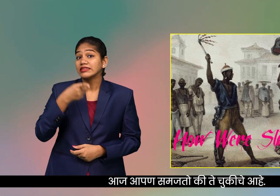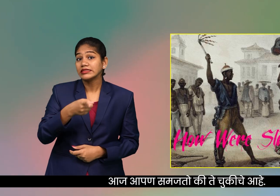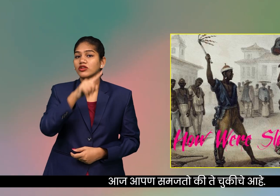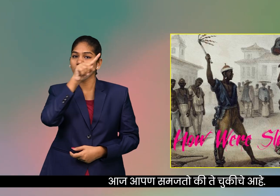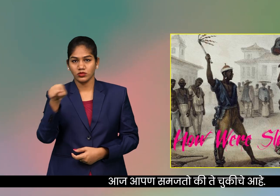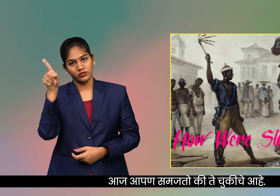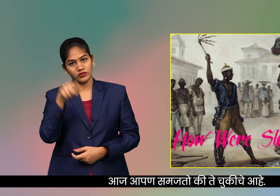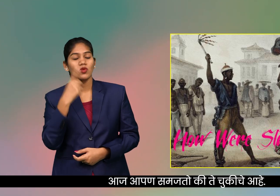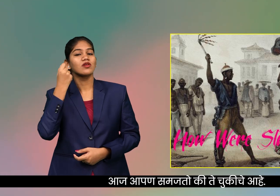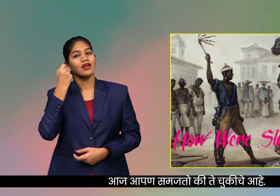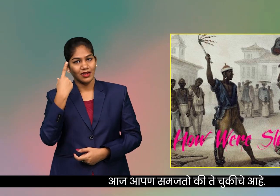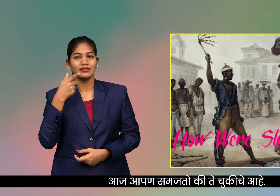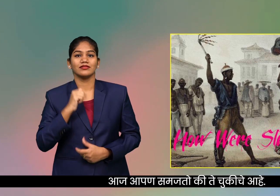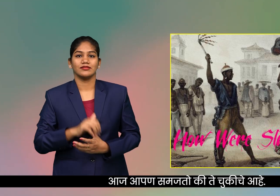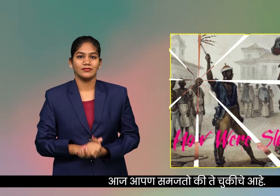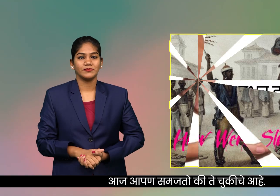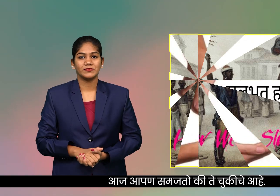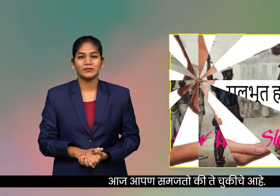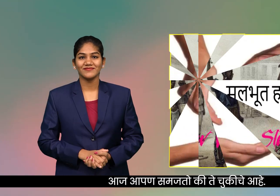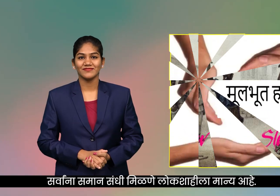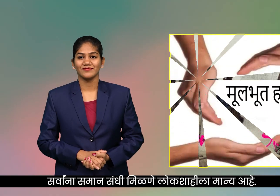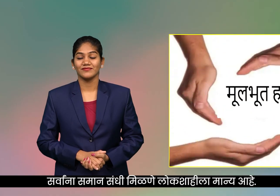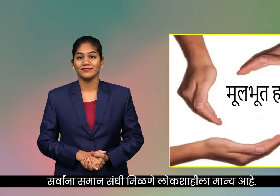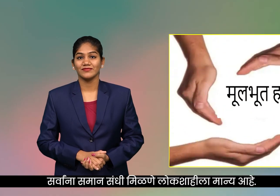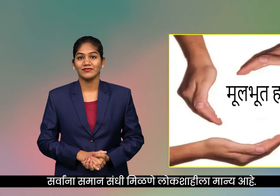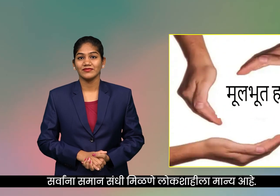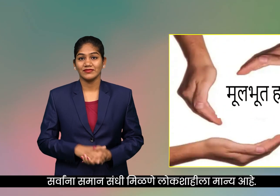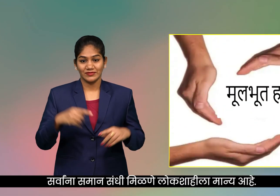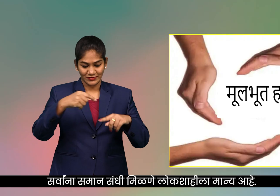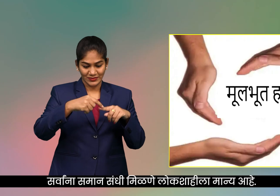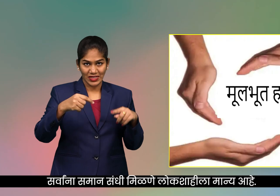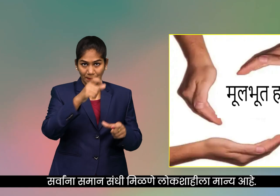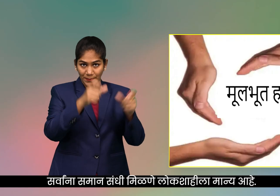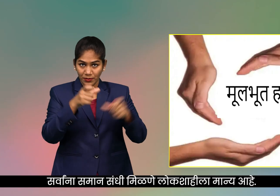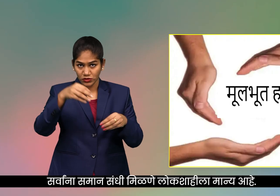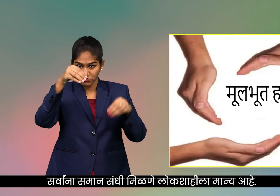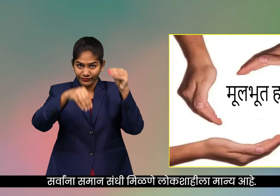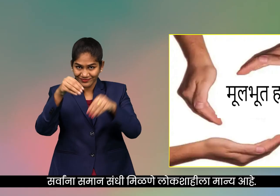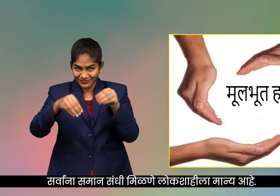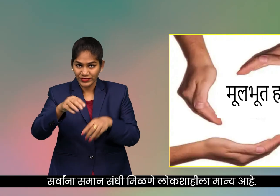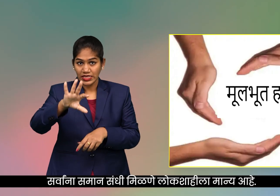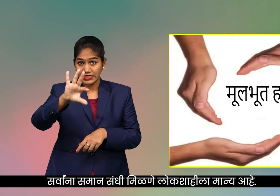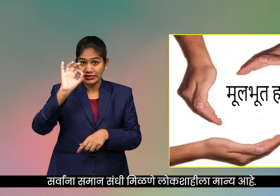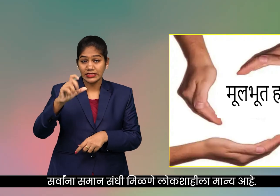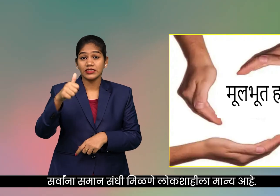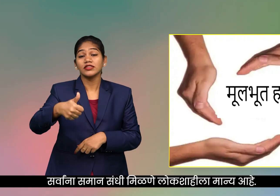समजतो की ते चुकीचे आहे. सर्वांना समान संधी मिळणे लोकशाहीला मान्य आहे.